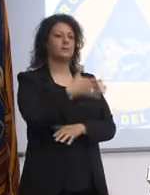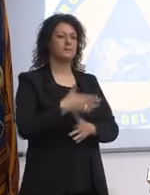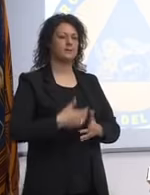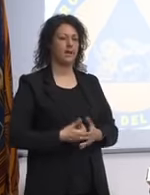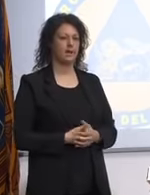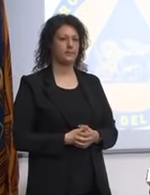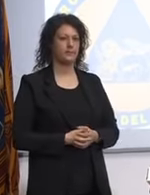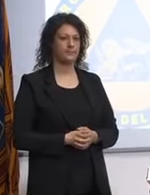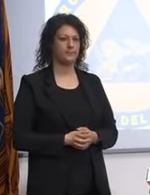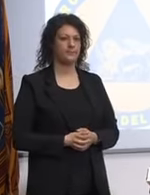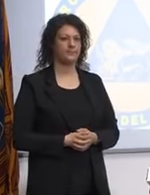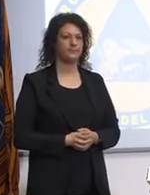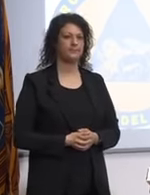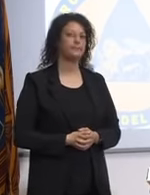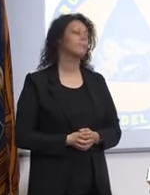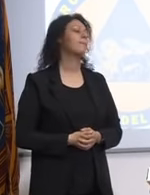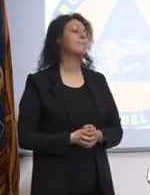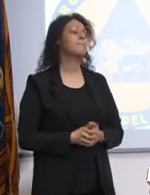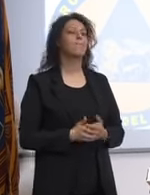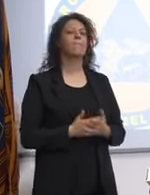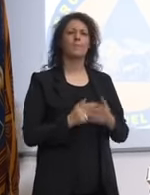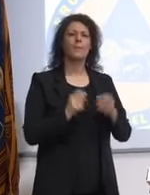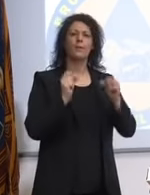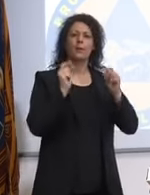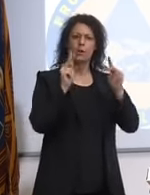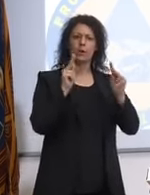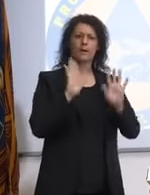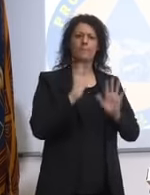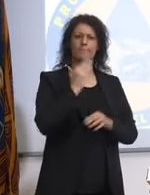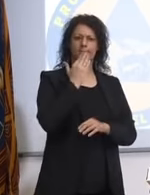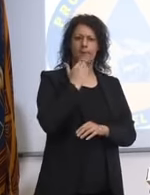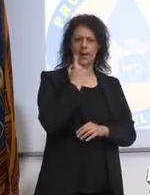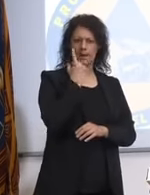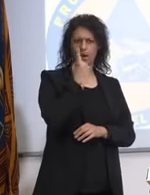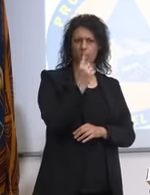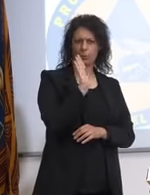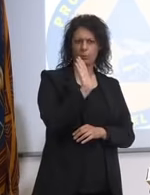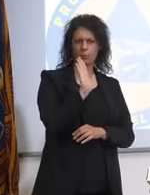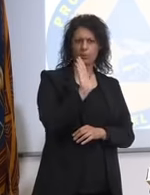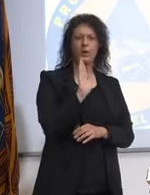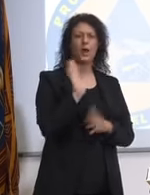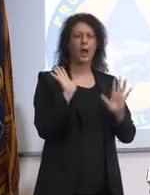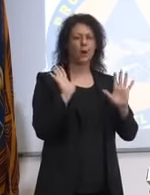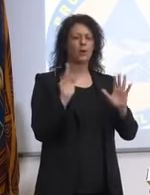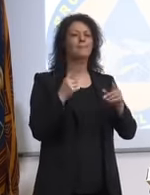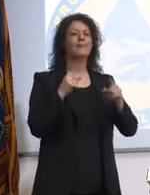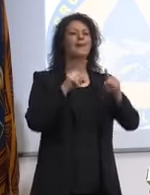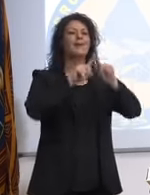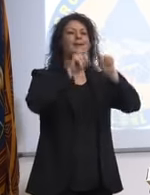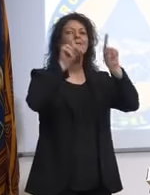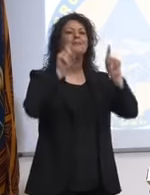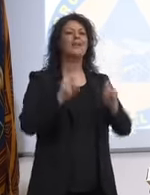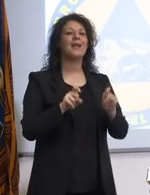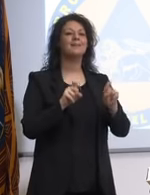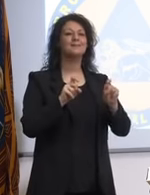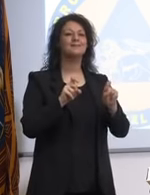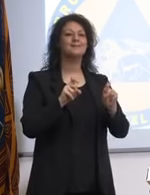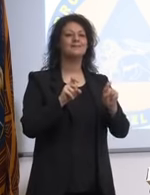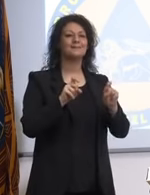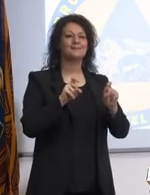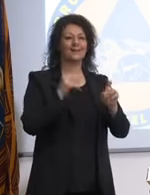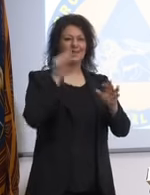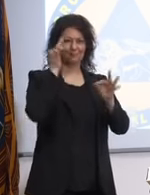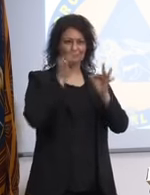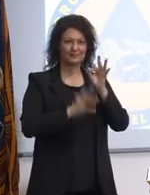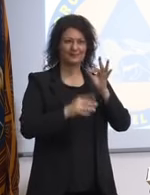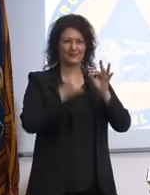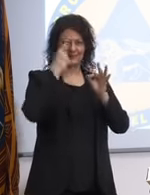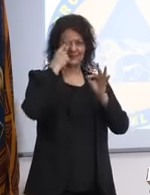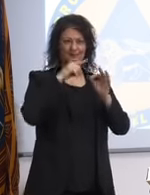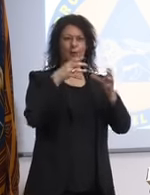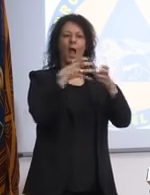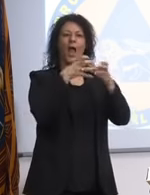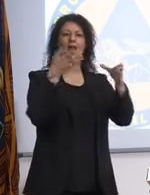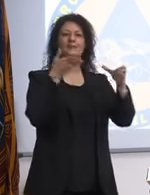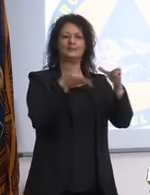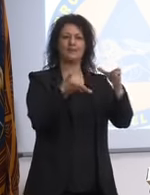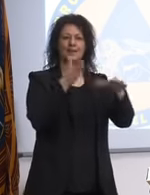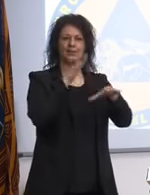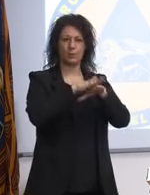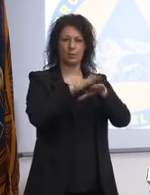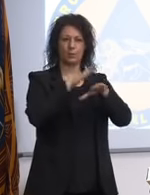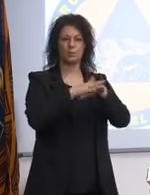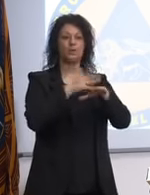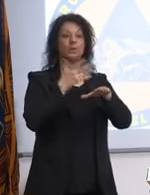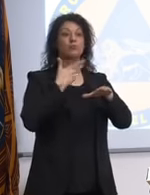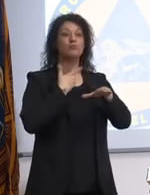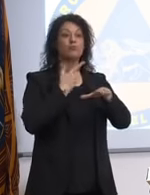roba, manca un elemento. Cioè, chi ha il test sierologico positivo negli screening che si fanno nelle aziende deve essere subito